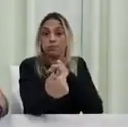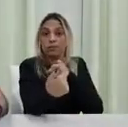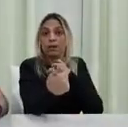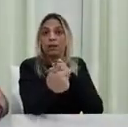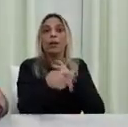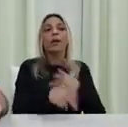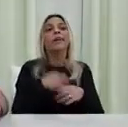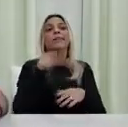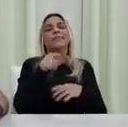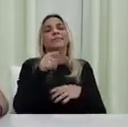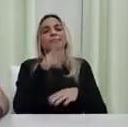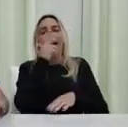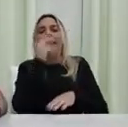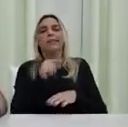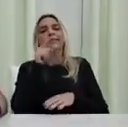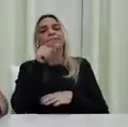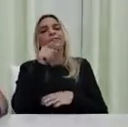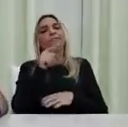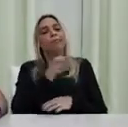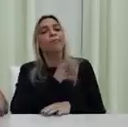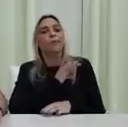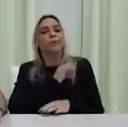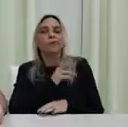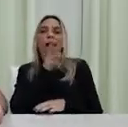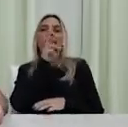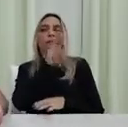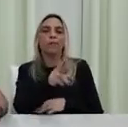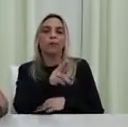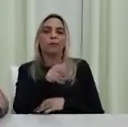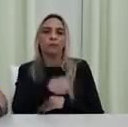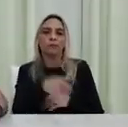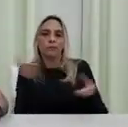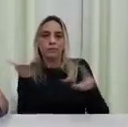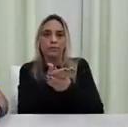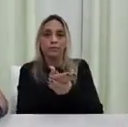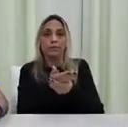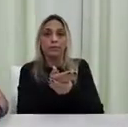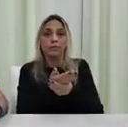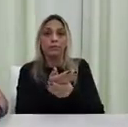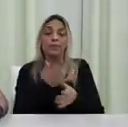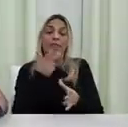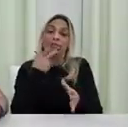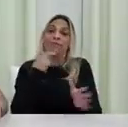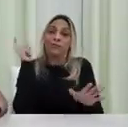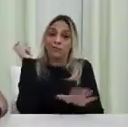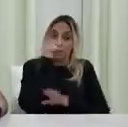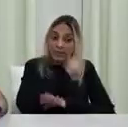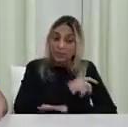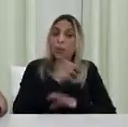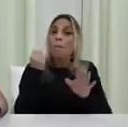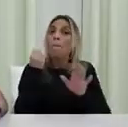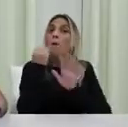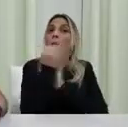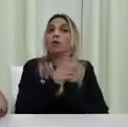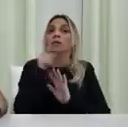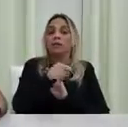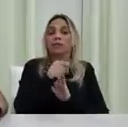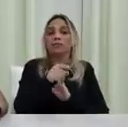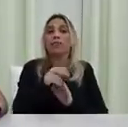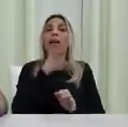Mas mesmo assim, isso é considerado excesso e ele responde. E não são poucos os casos que o policial é enquadrado. Responde, então,